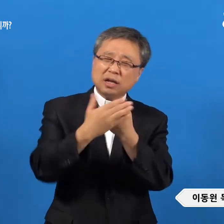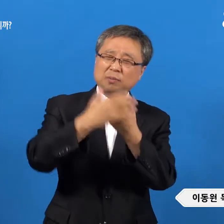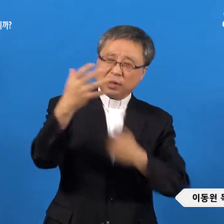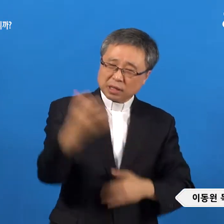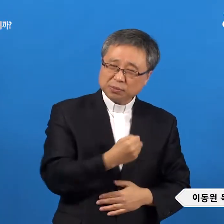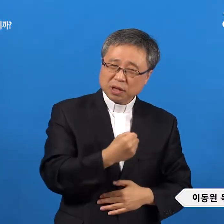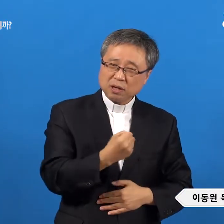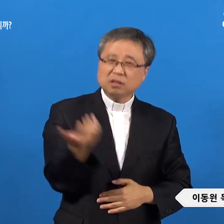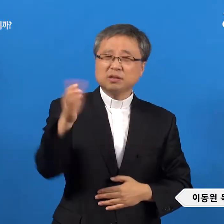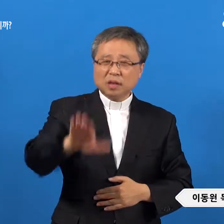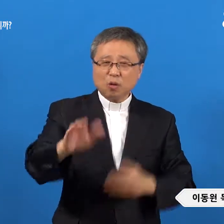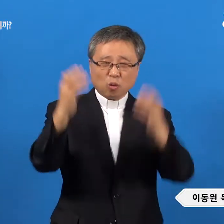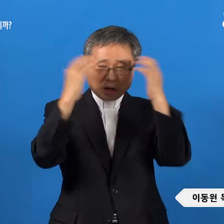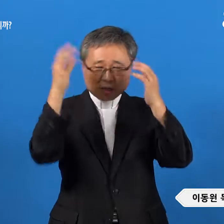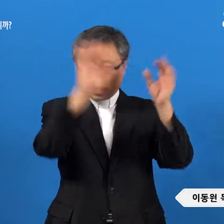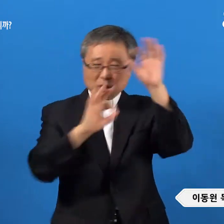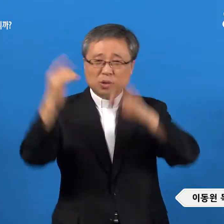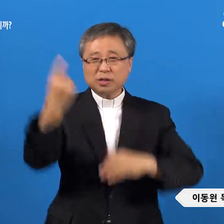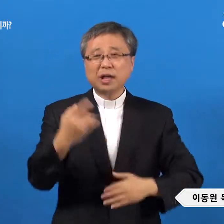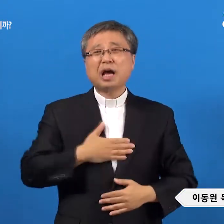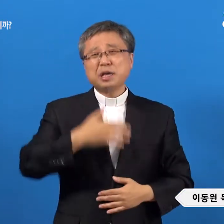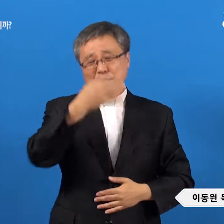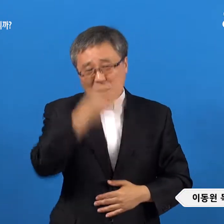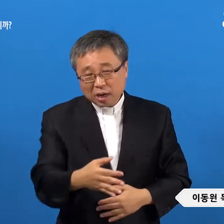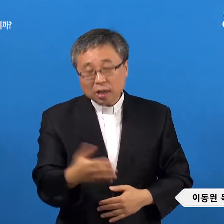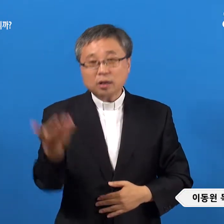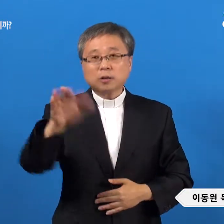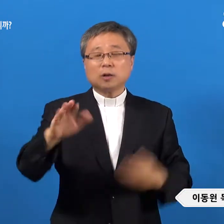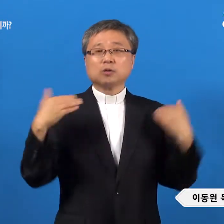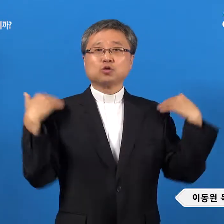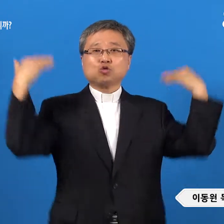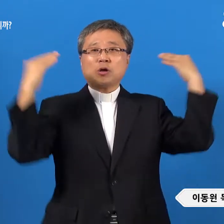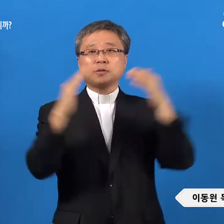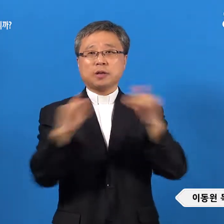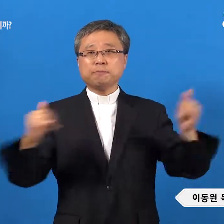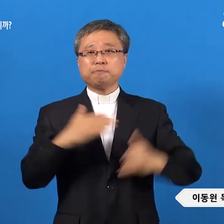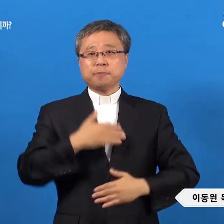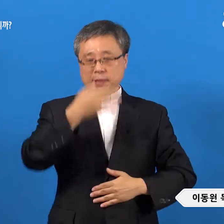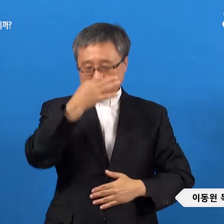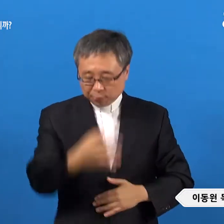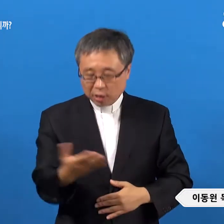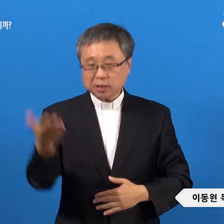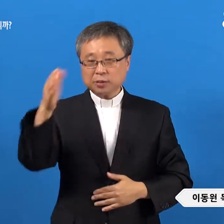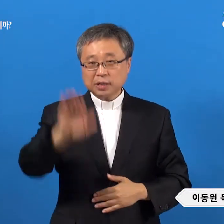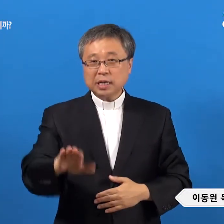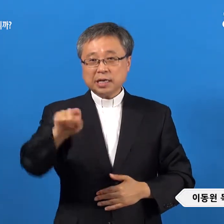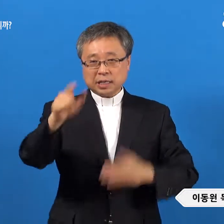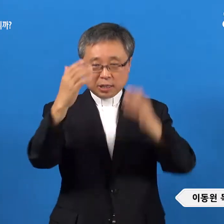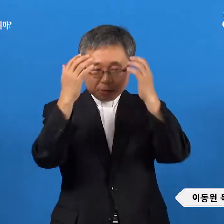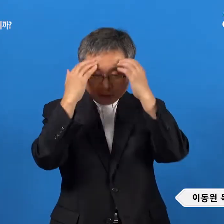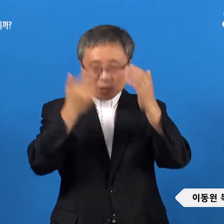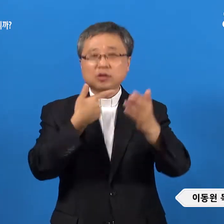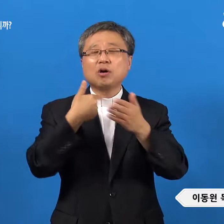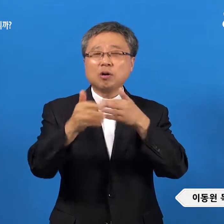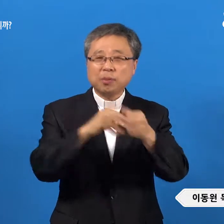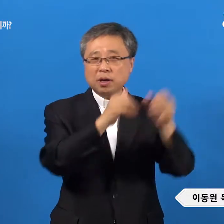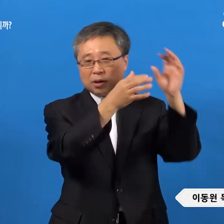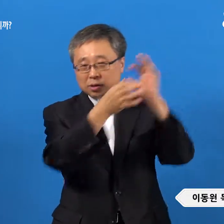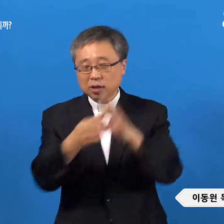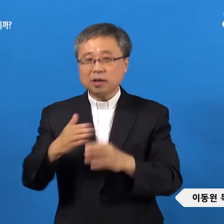나에게 찾아왔어요. 내가 힘들어요. 그러나 성숙한 사람은 내가 힘들지만 이 고난을 겪어보면서 나보다